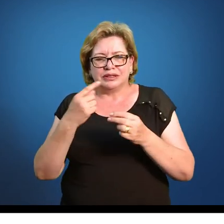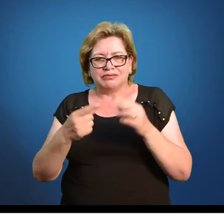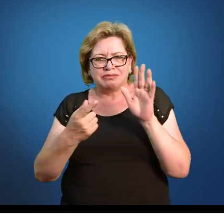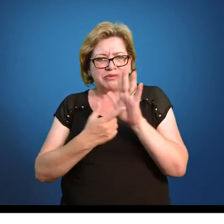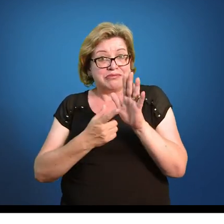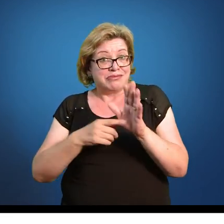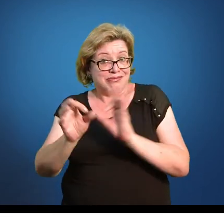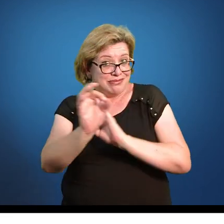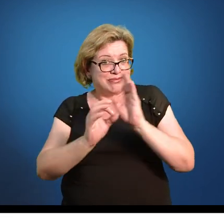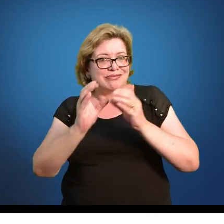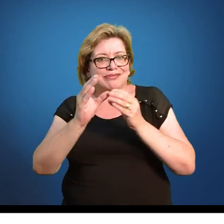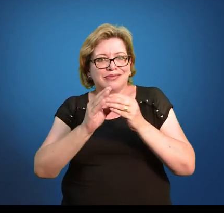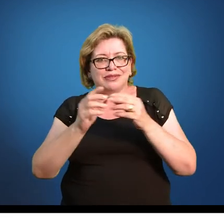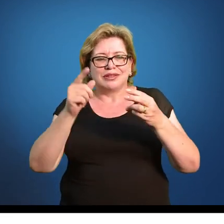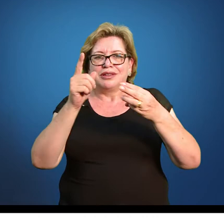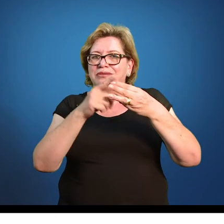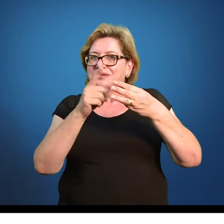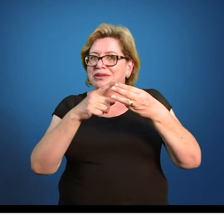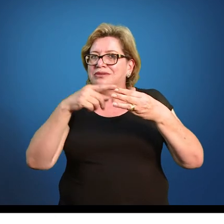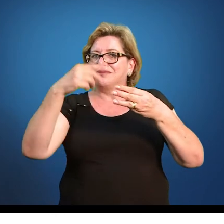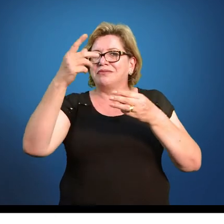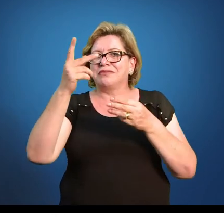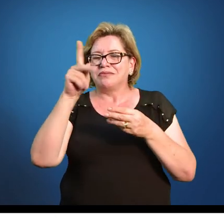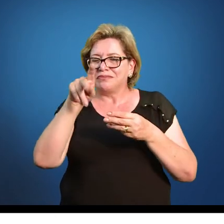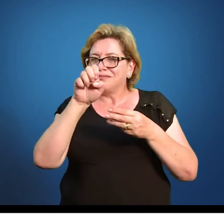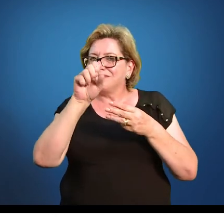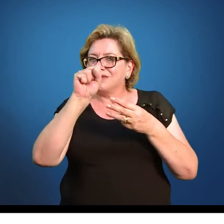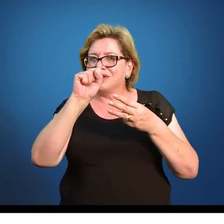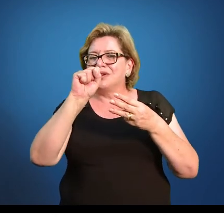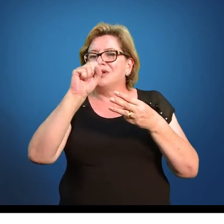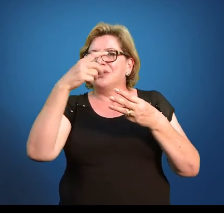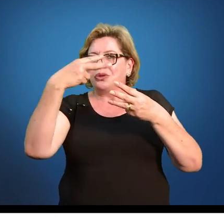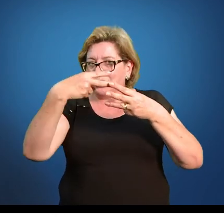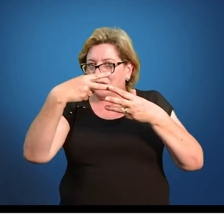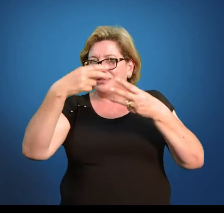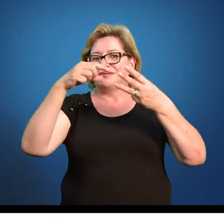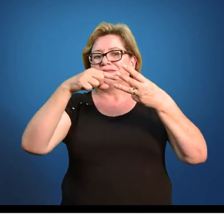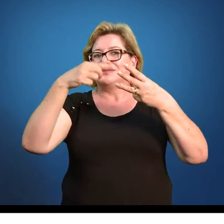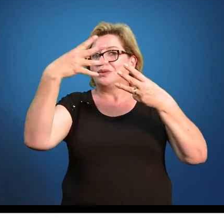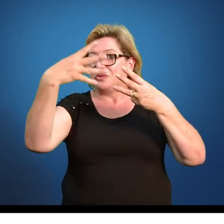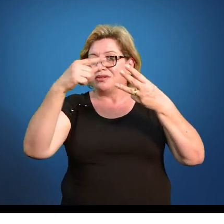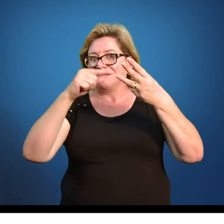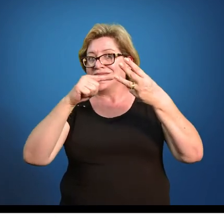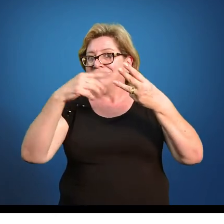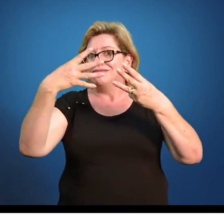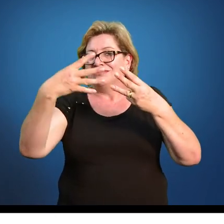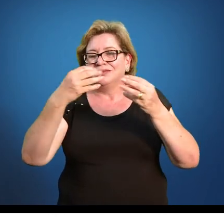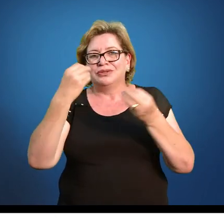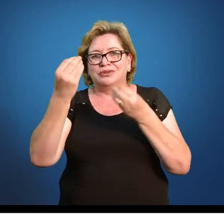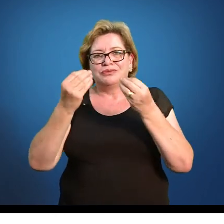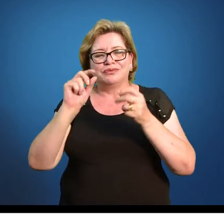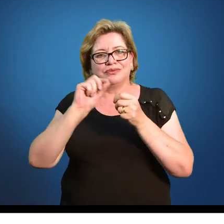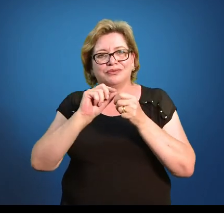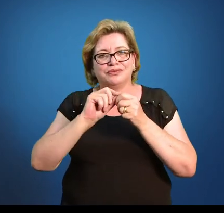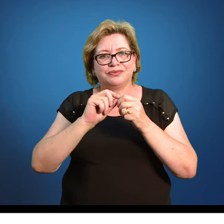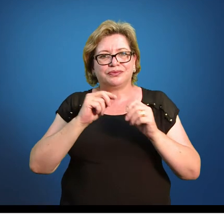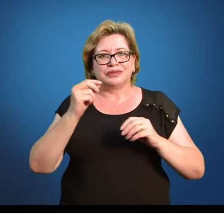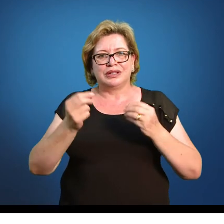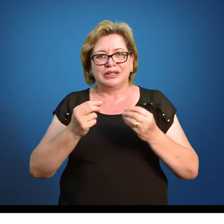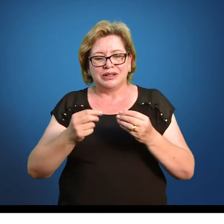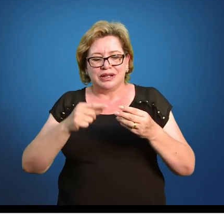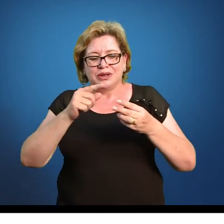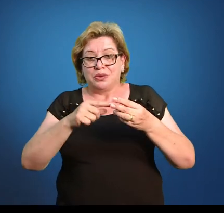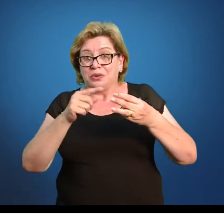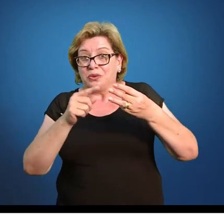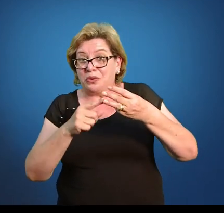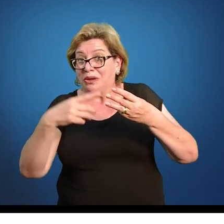assim: a primeira prova tem peso 2, a segunda peso 4 e a terceira peso 4. Ou seja, ele colocou pesos